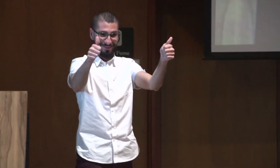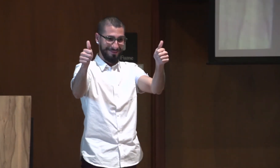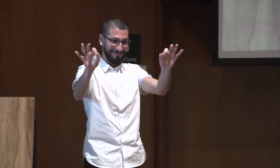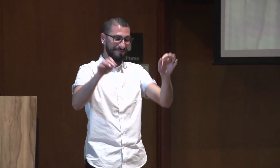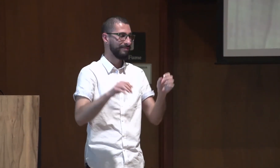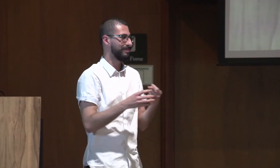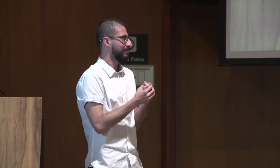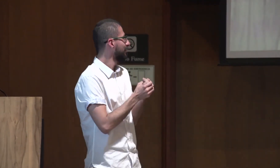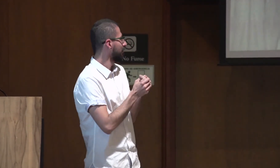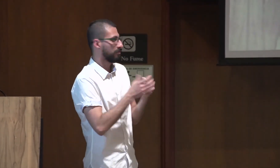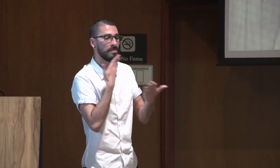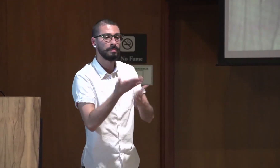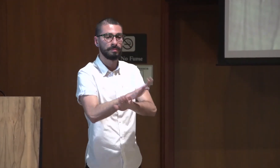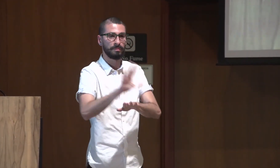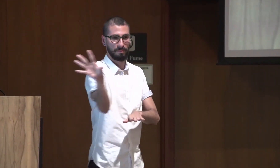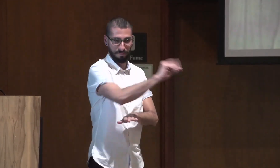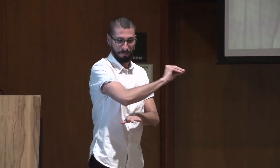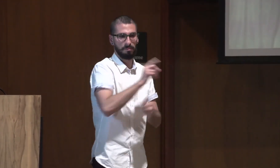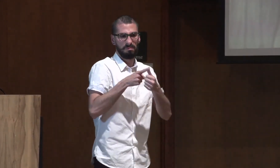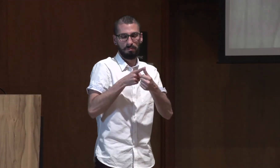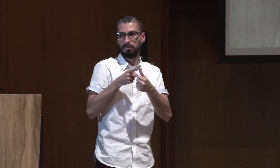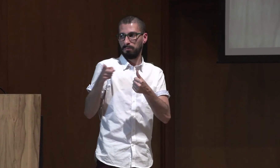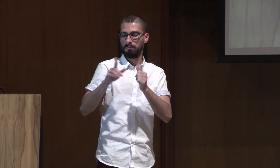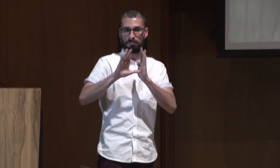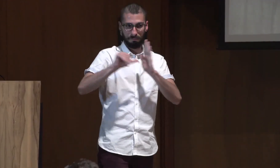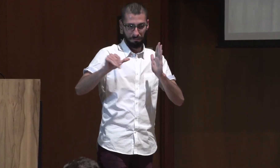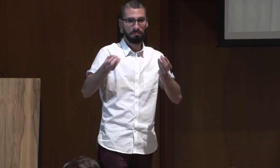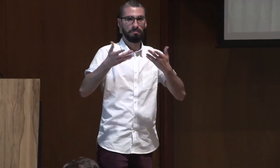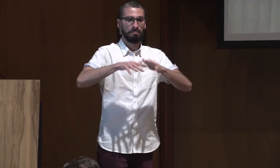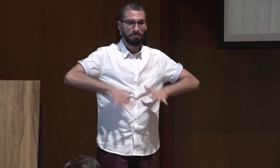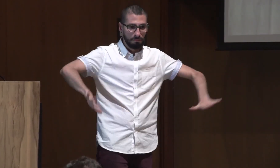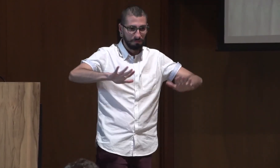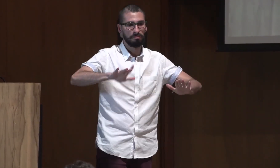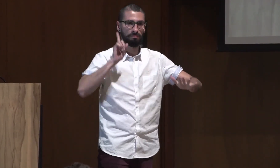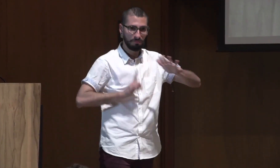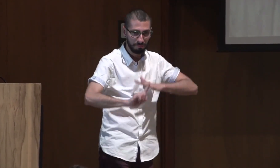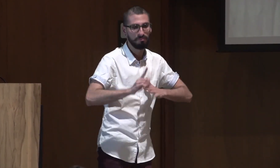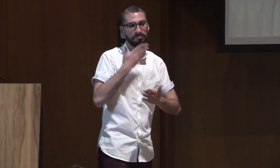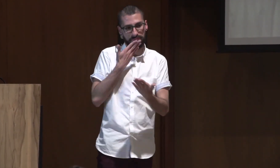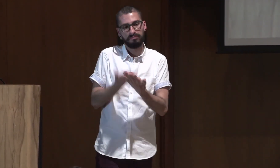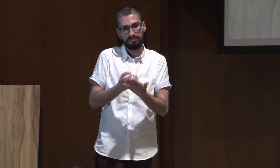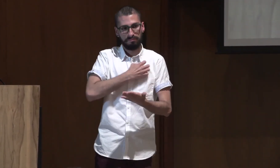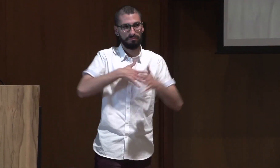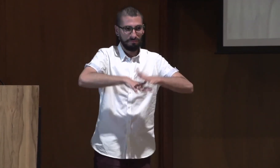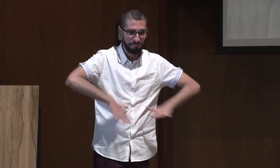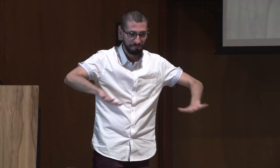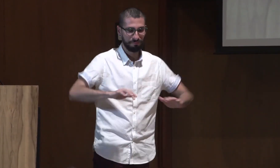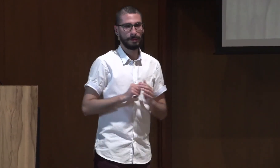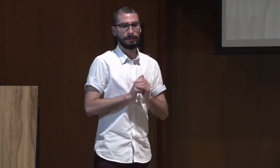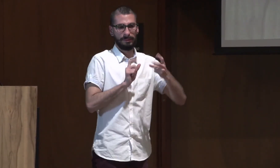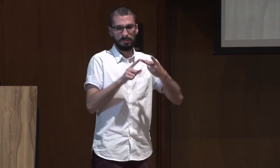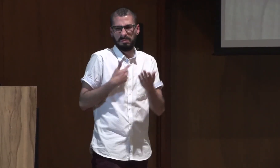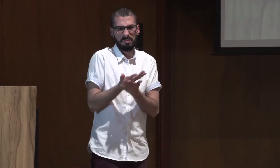Ahora sí me están viendo todos. Bueno, primero que todo, buenas tardes para todos. Inicialmente, darle las gracias al Banco de la República a